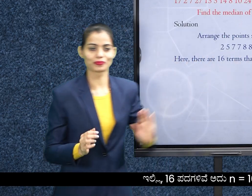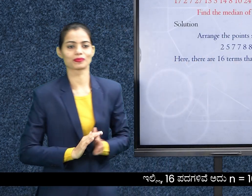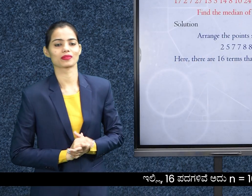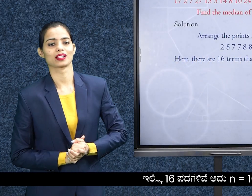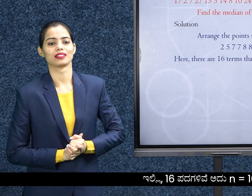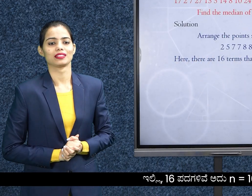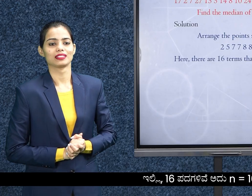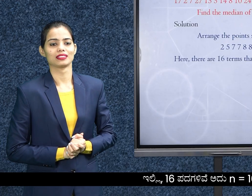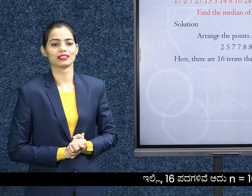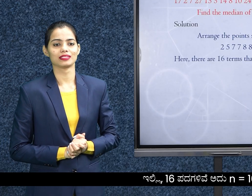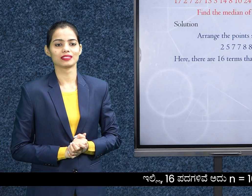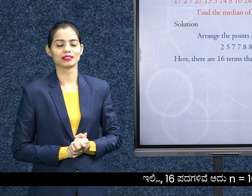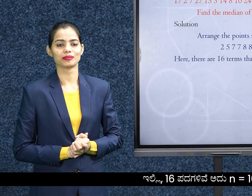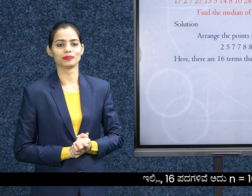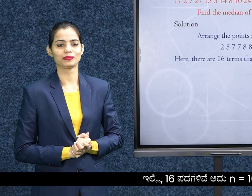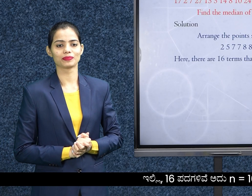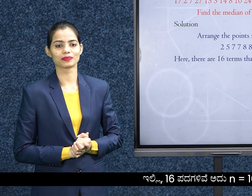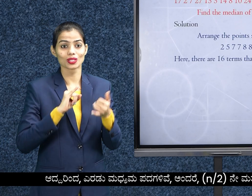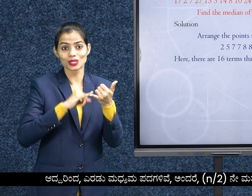ಸಮ ಸಂಖ್ಯೆಯಾಗಿದೆ.